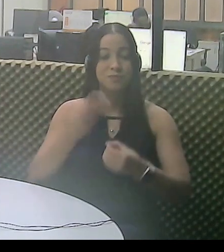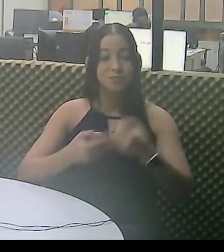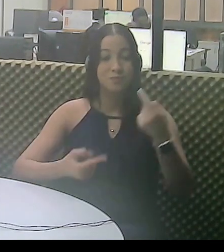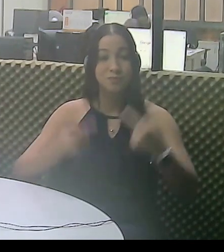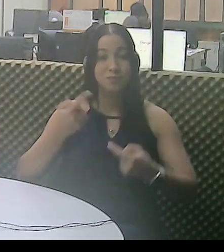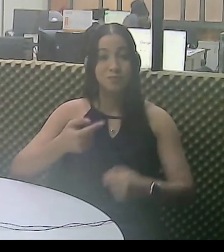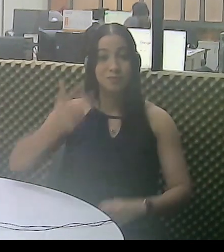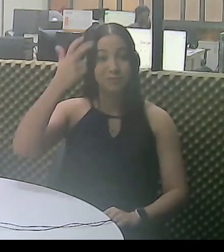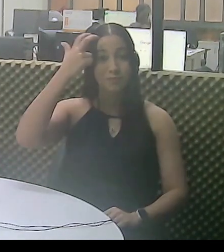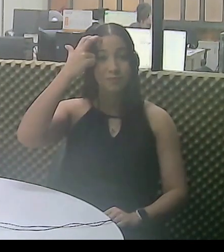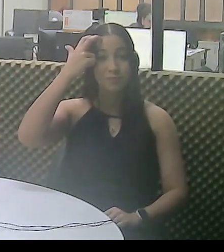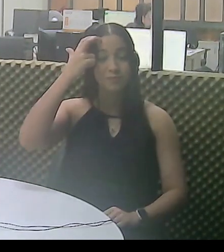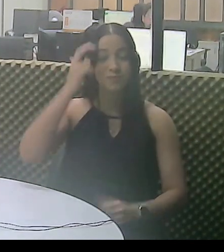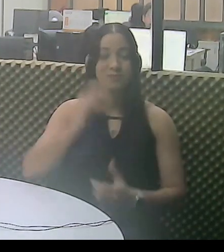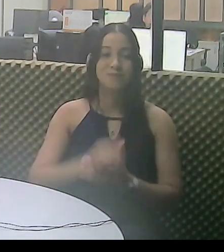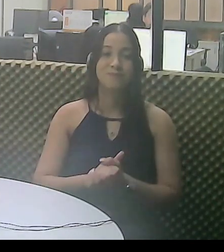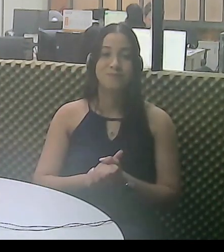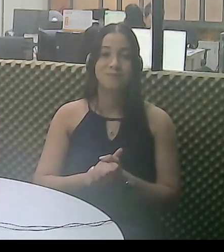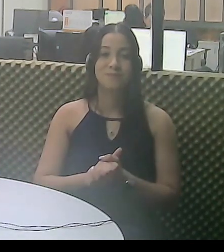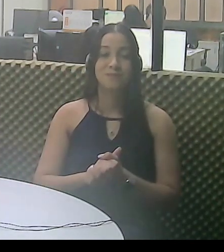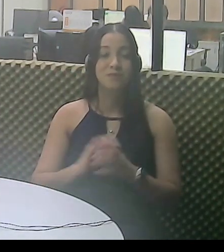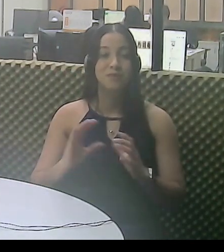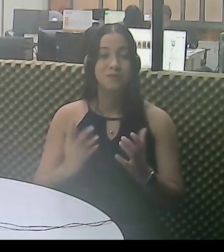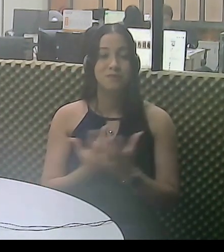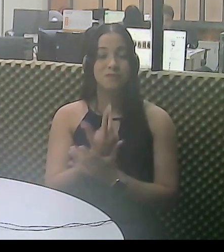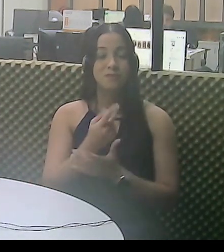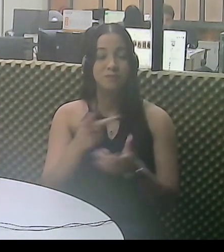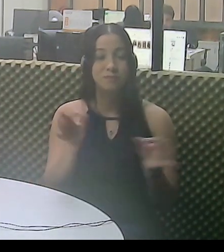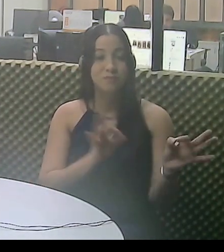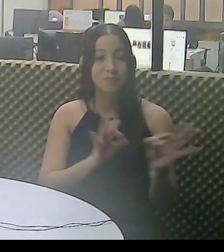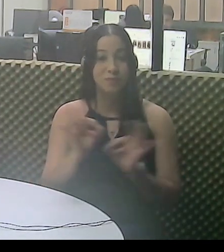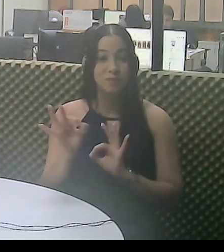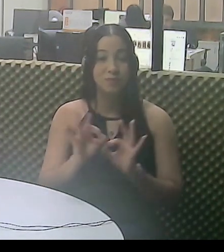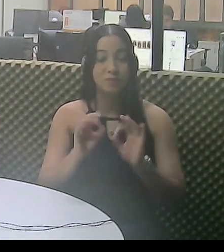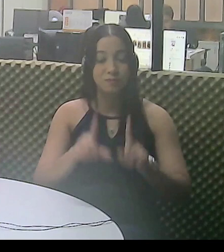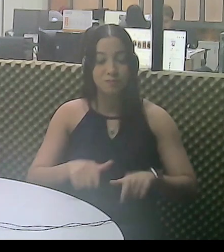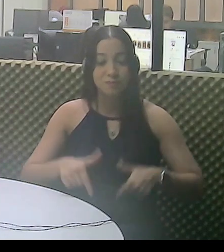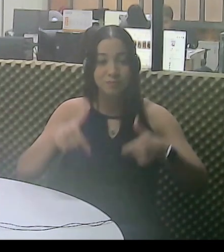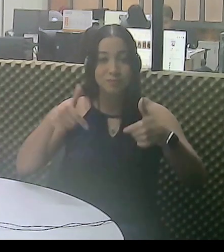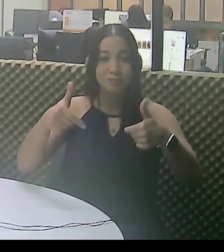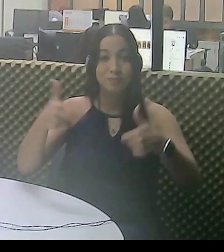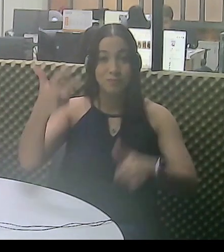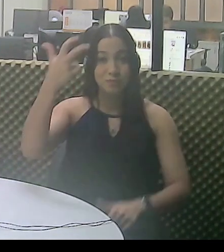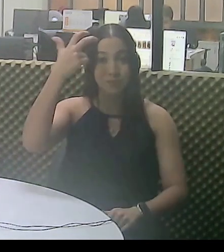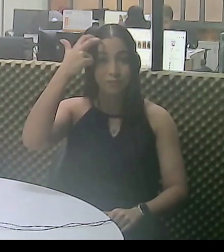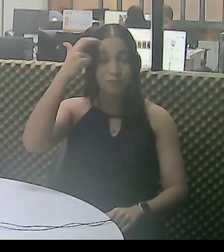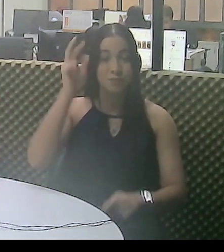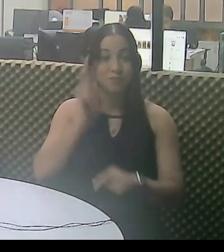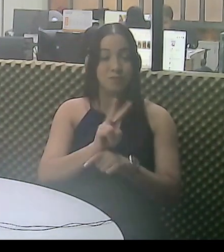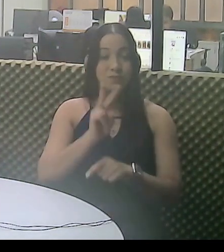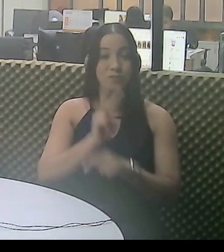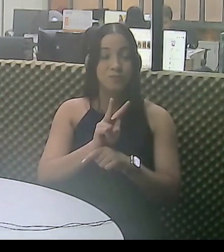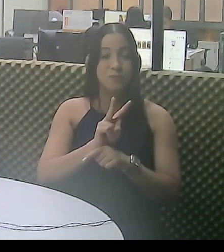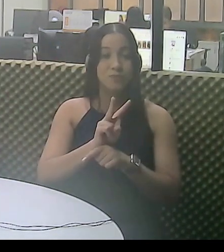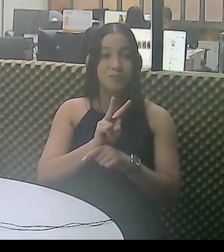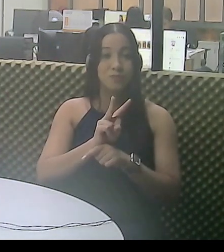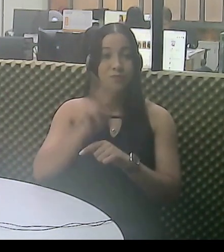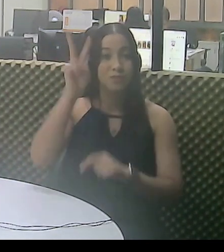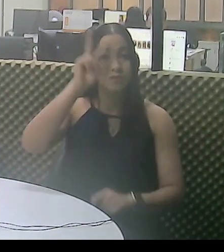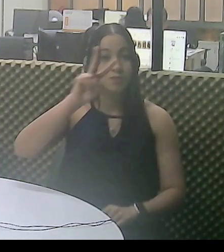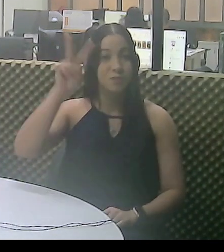Políticas Culturais e Patrimônio, na realização de projetos e ações culturais e de preservação do